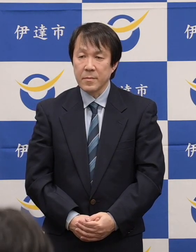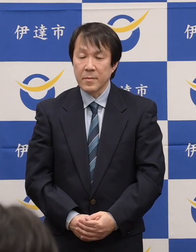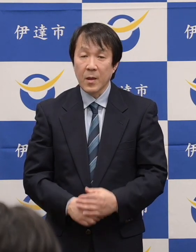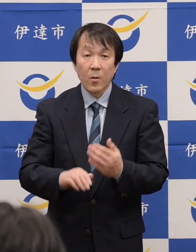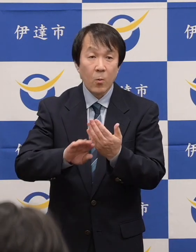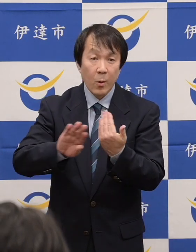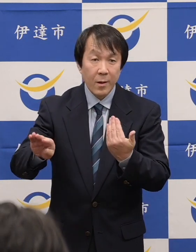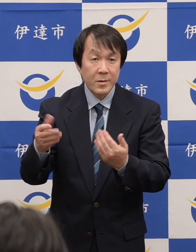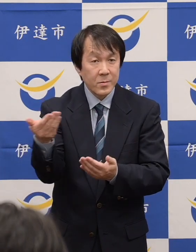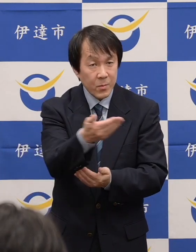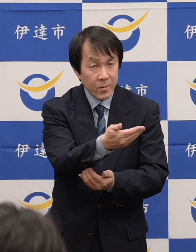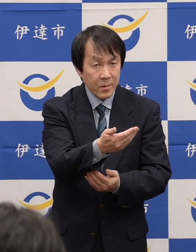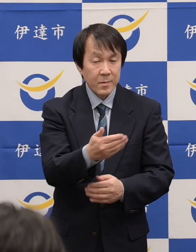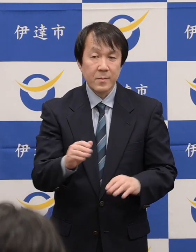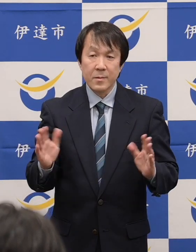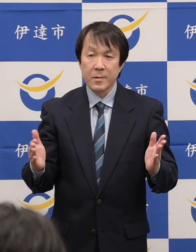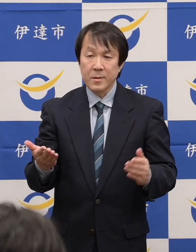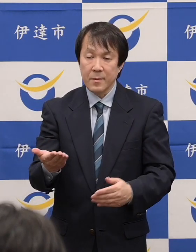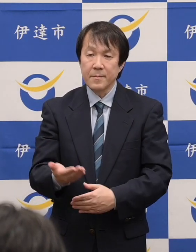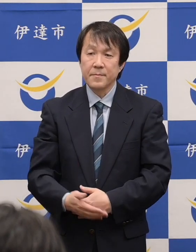他にもございます